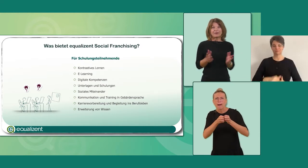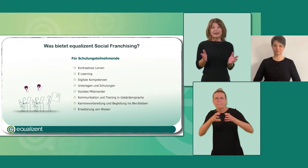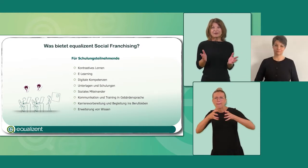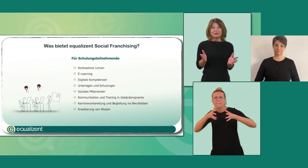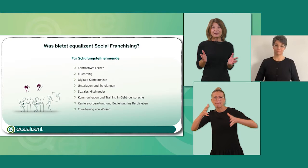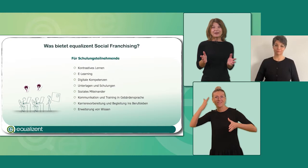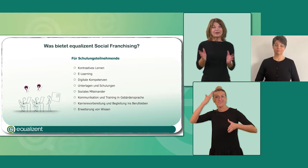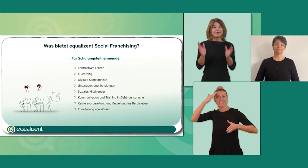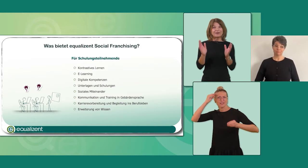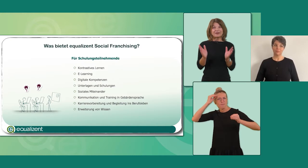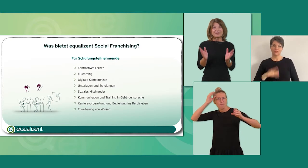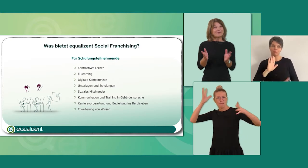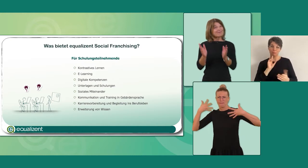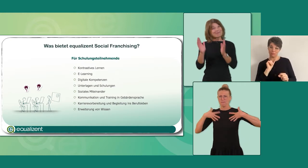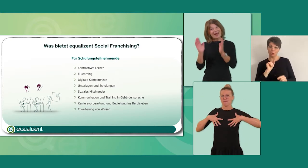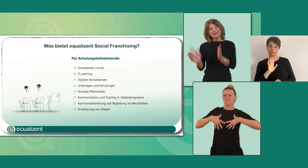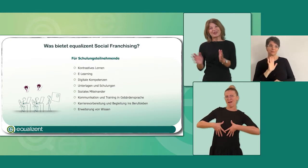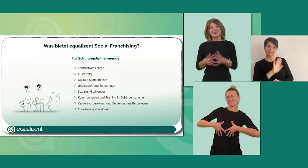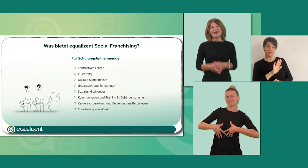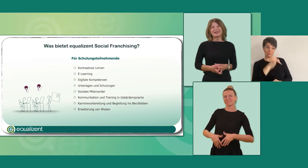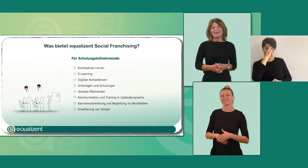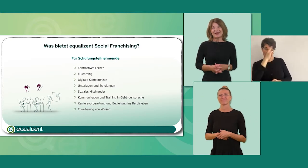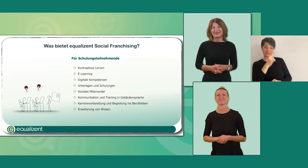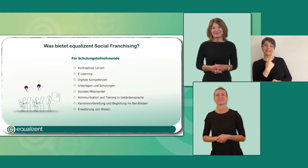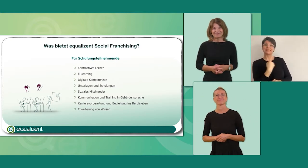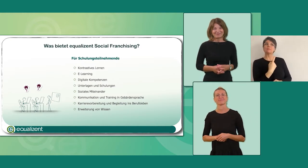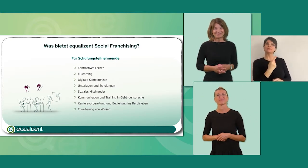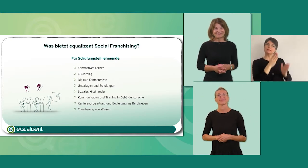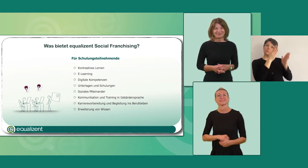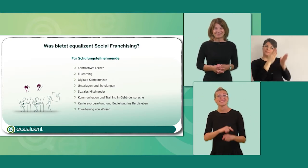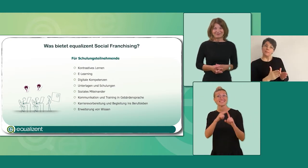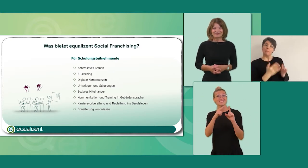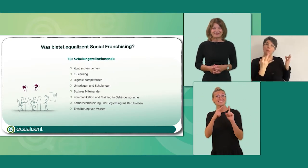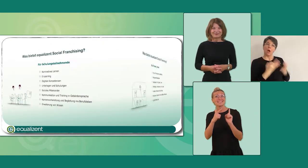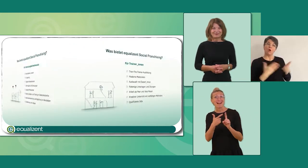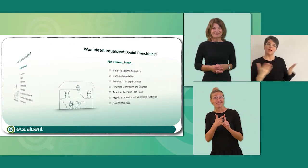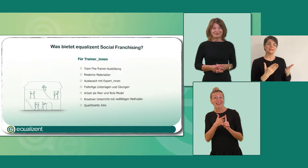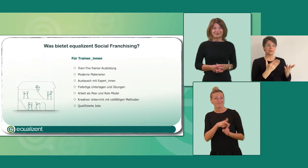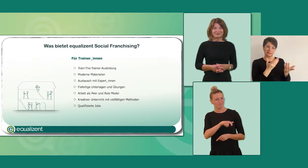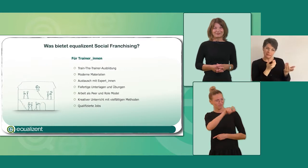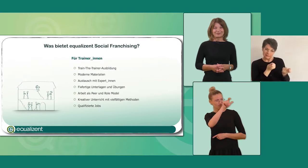Wir werden somit Ihr Wissen maßgeschneidert erweitern.